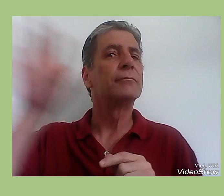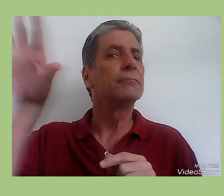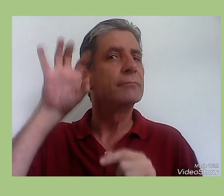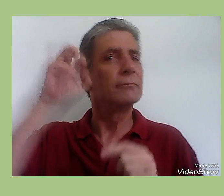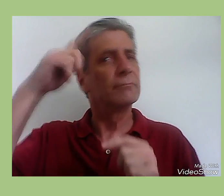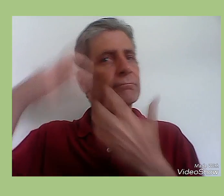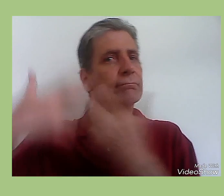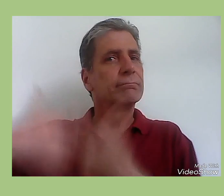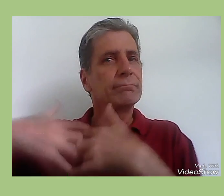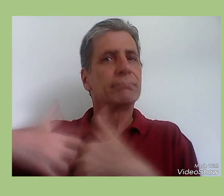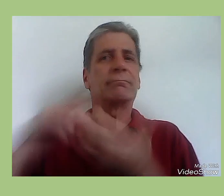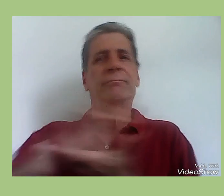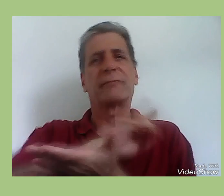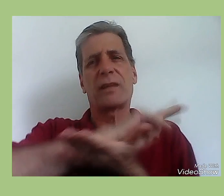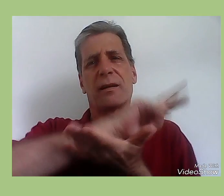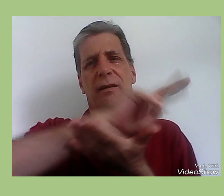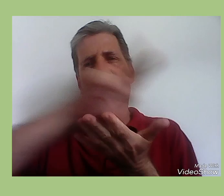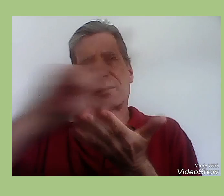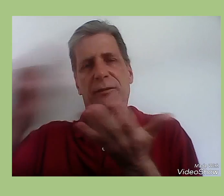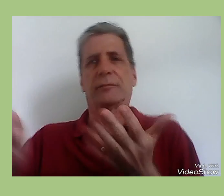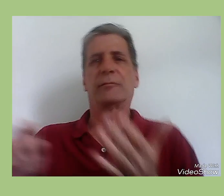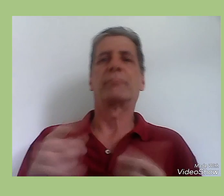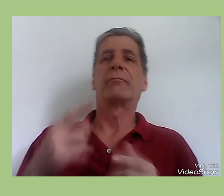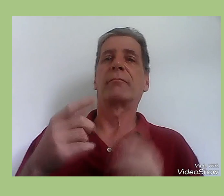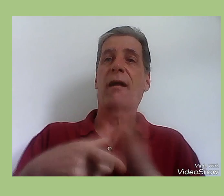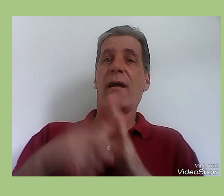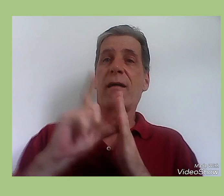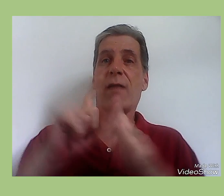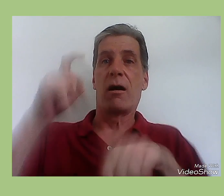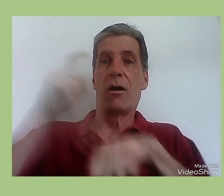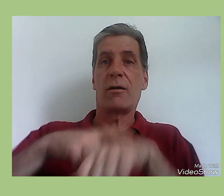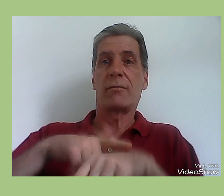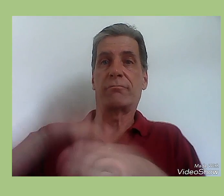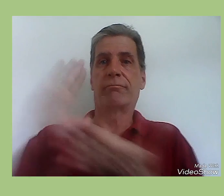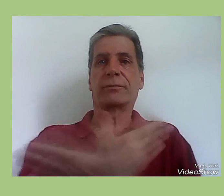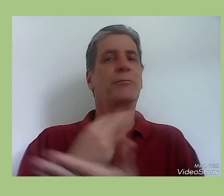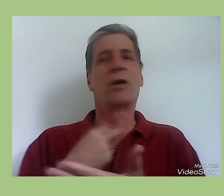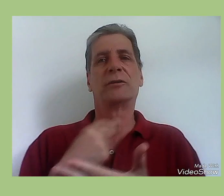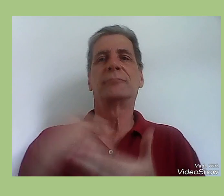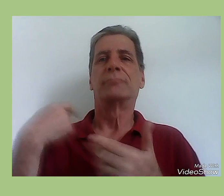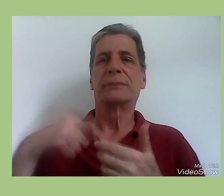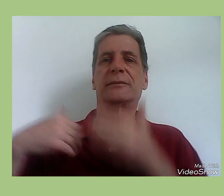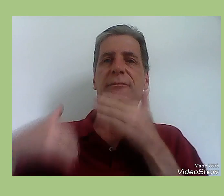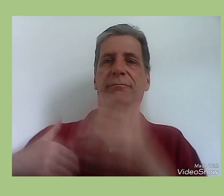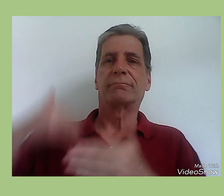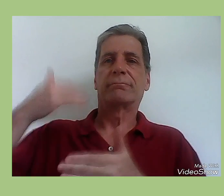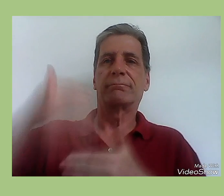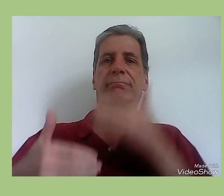isso afeta um pouco os trabalhos da base do presidente em exercício agora, que vai tomar voz do presidente Michel Temer. Inclusive,